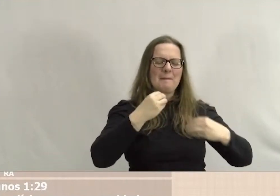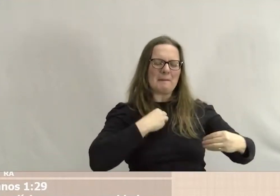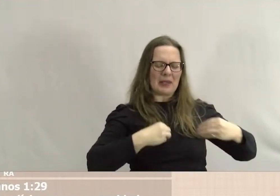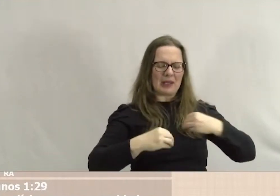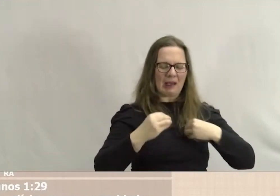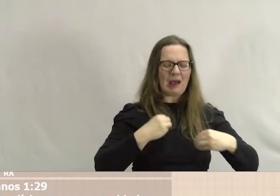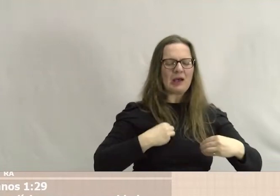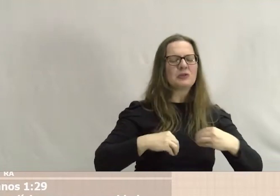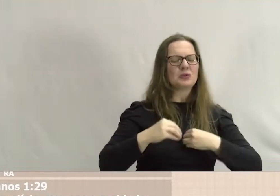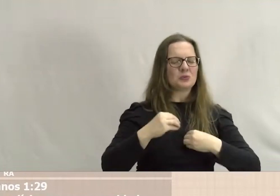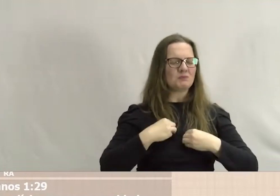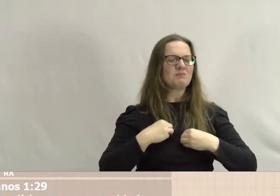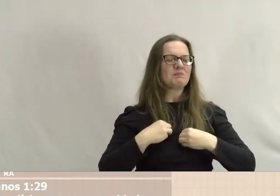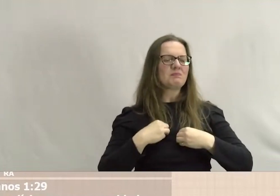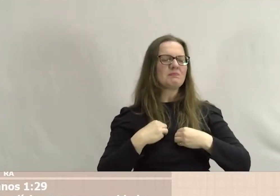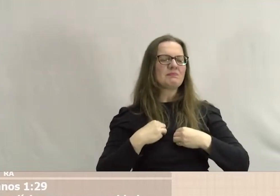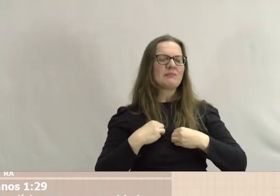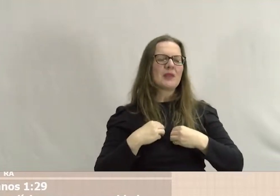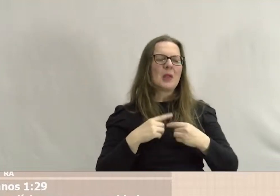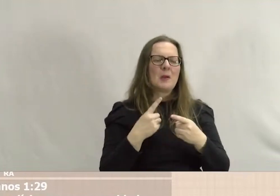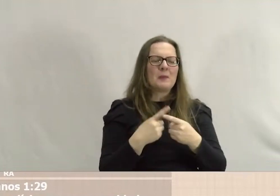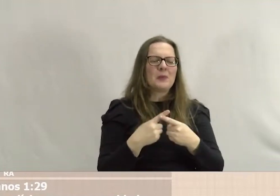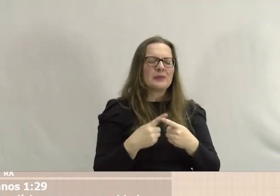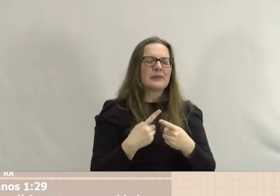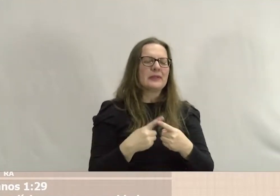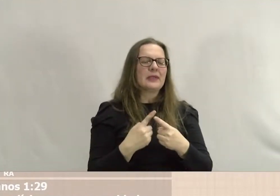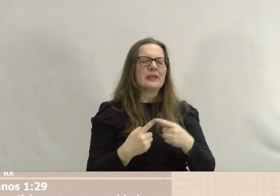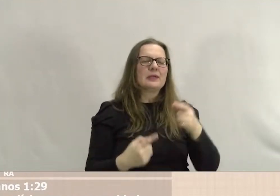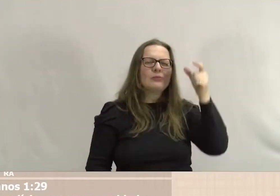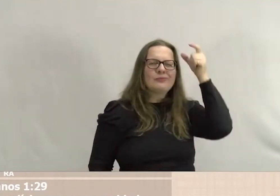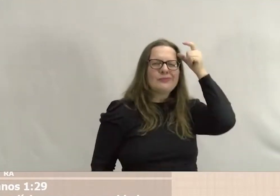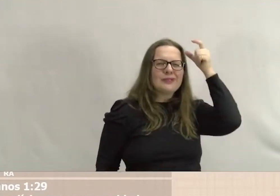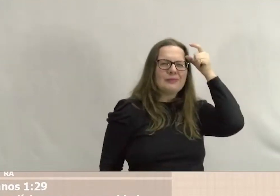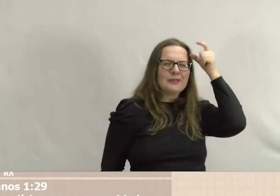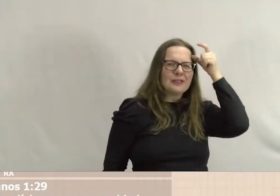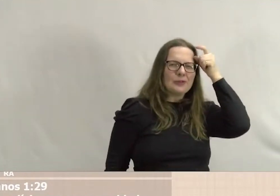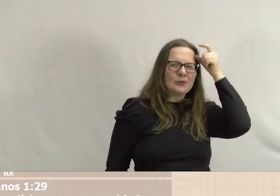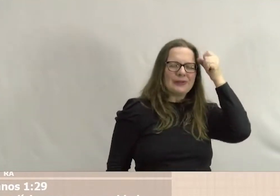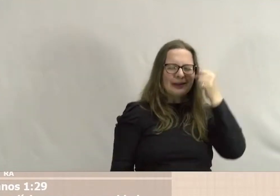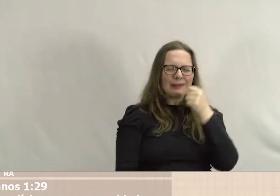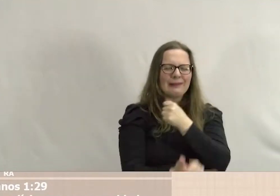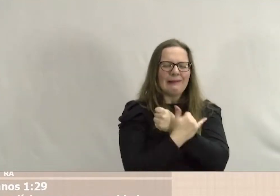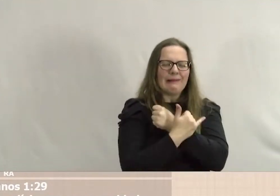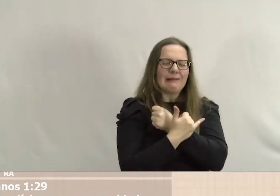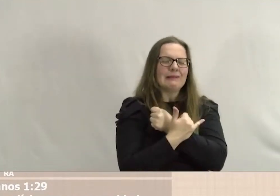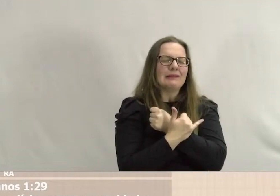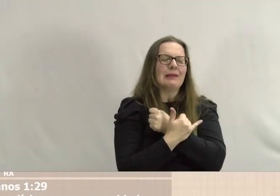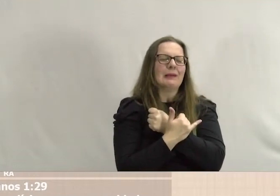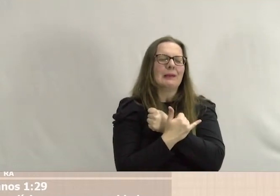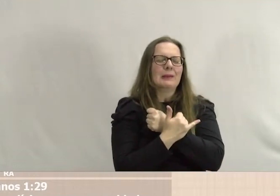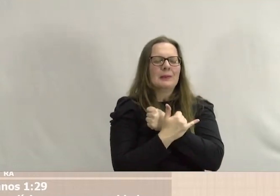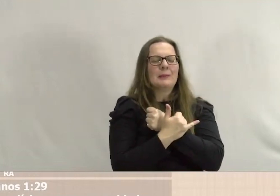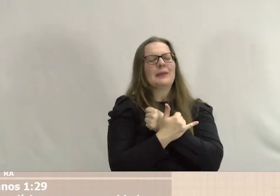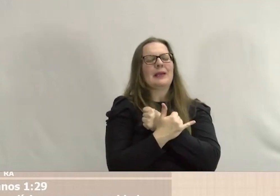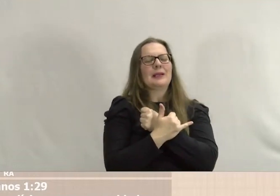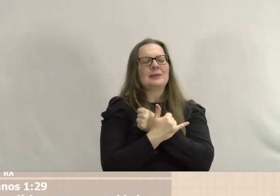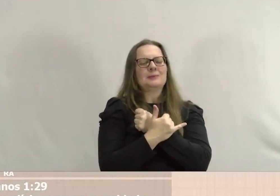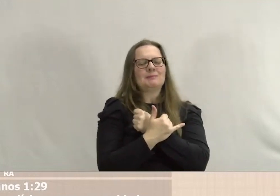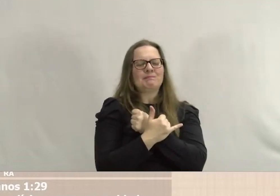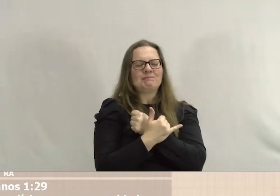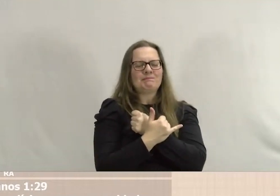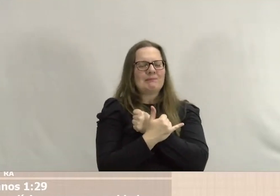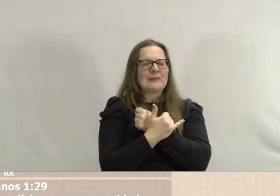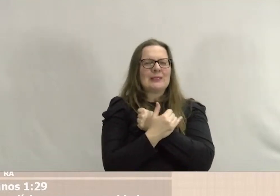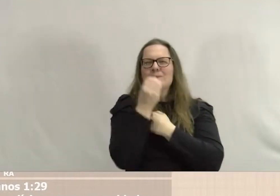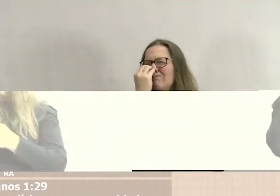nós, irmãos, para Deus não ter esse tecido do amor de Deus na nova